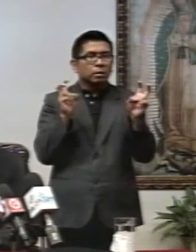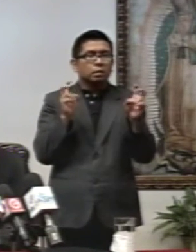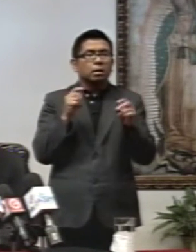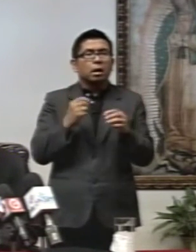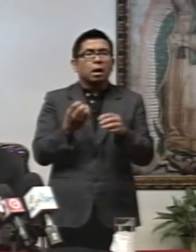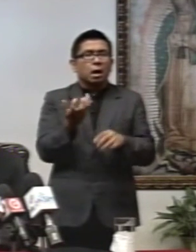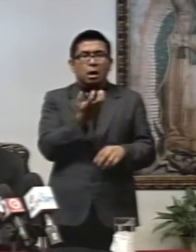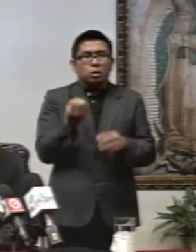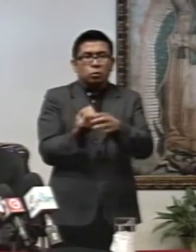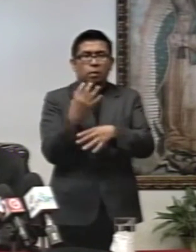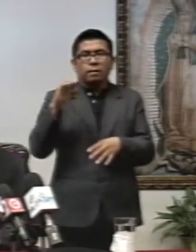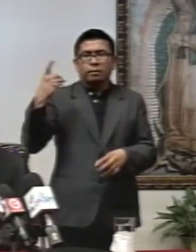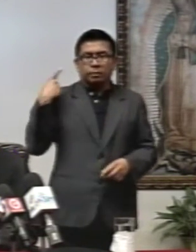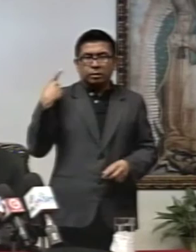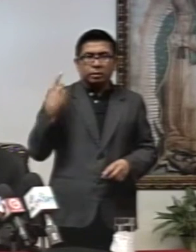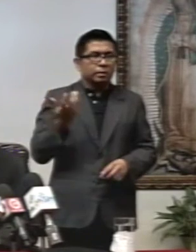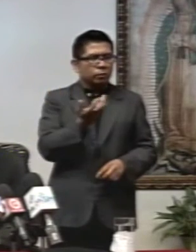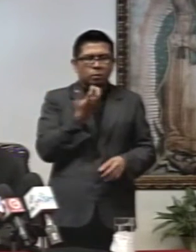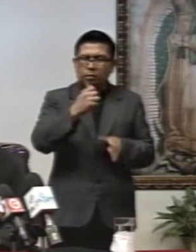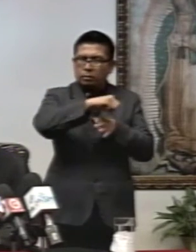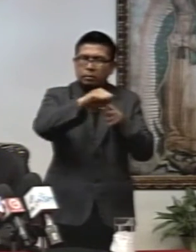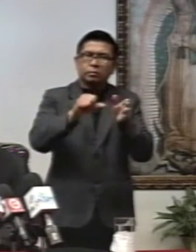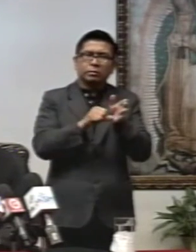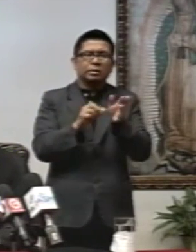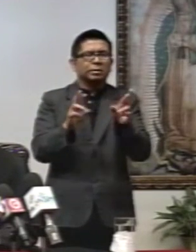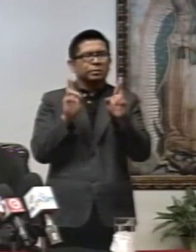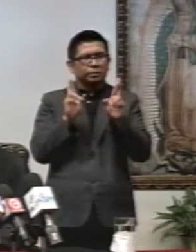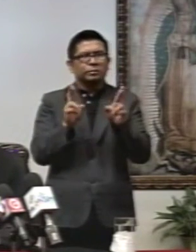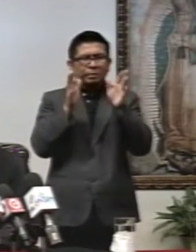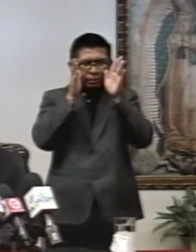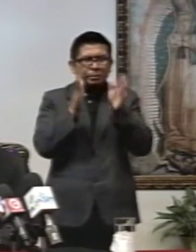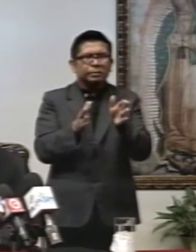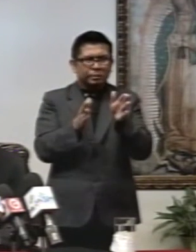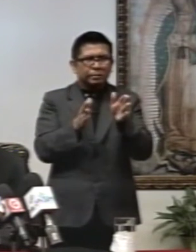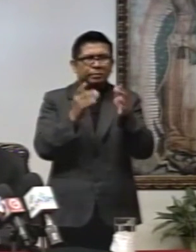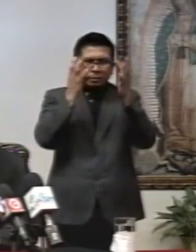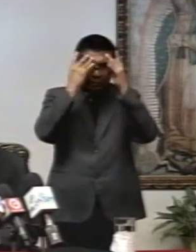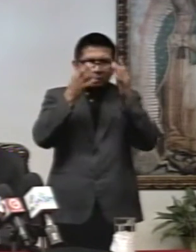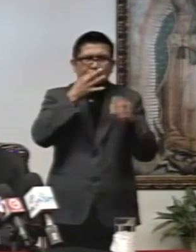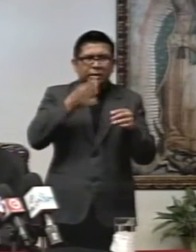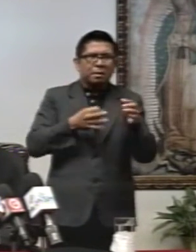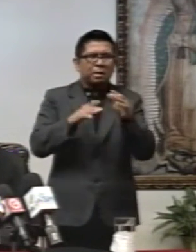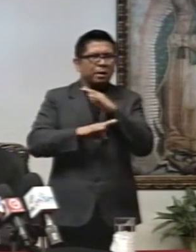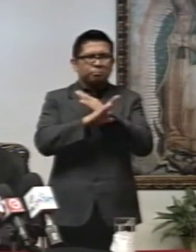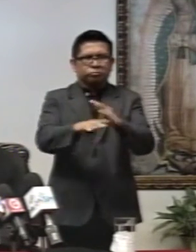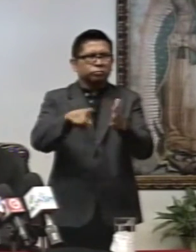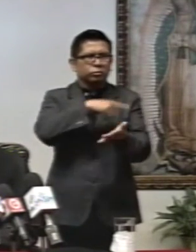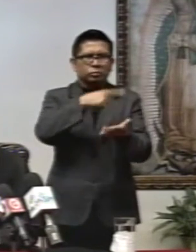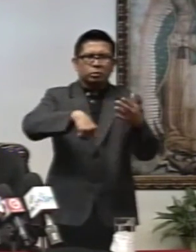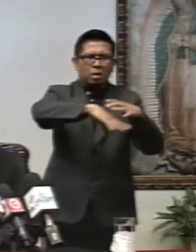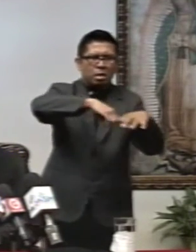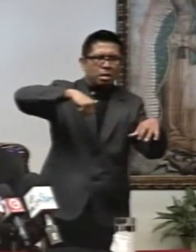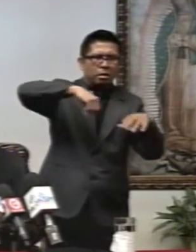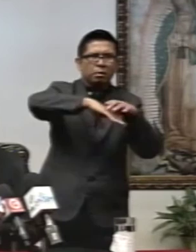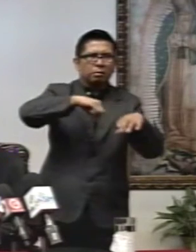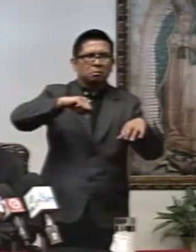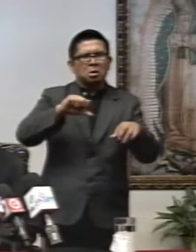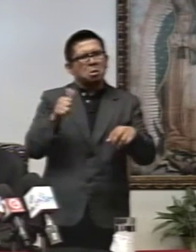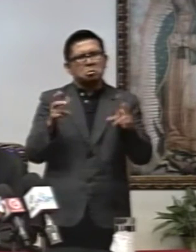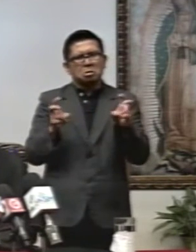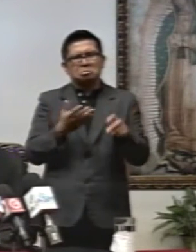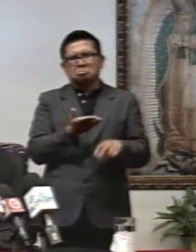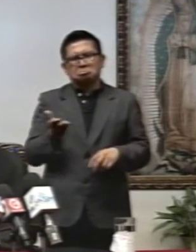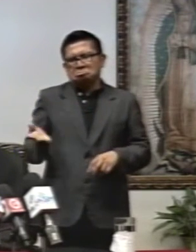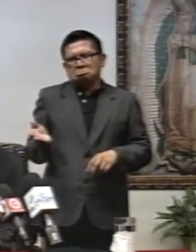nueva directiva, ya dije, pero a toda la asamblea, que ojalá se empeñaran, se preocuparan por este tema. Pero lo demás, qué